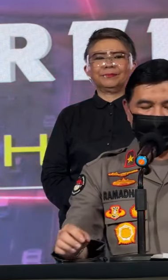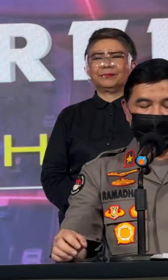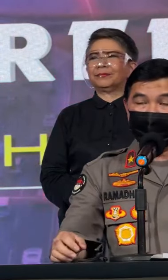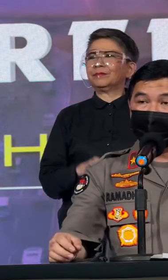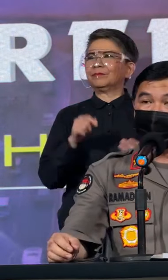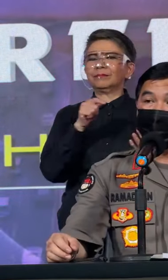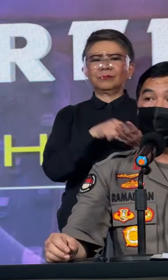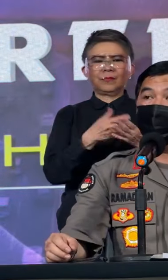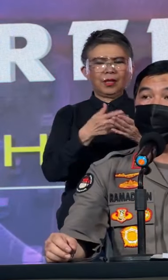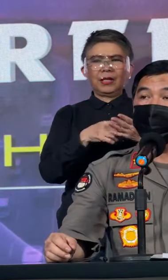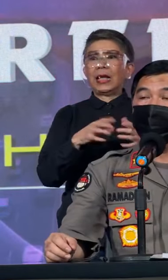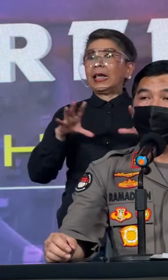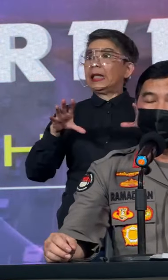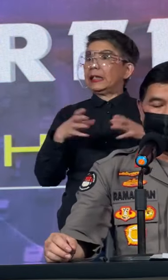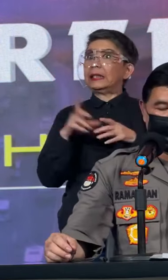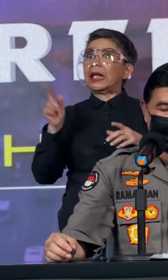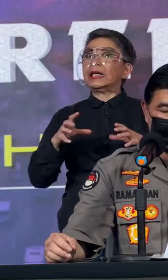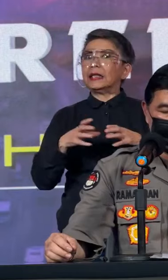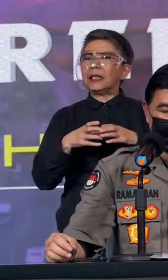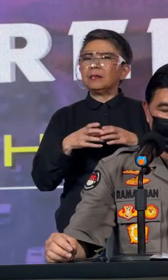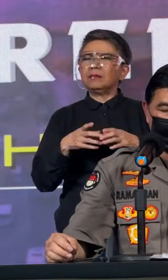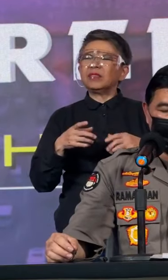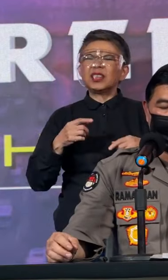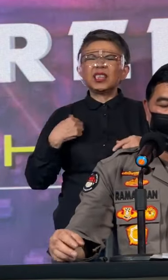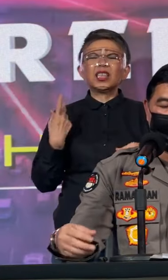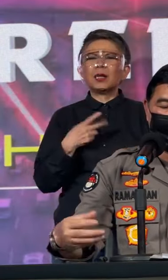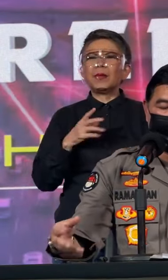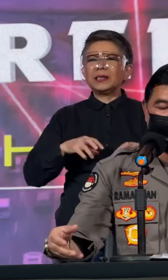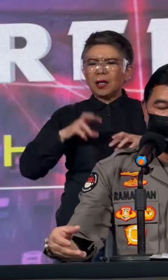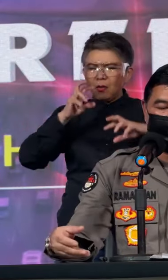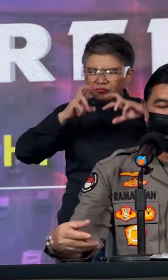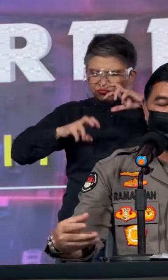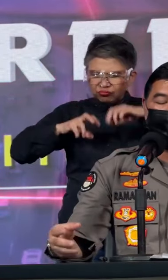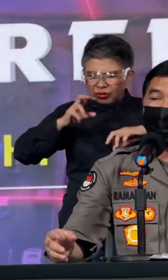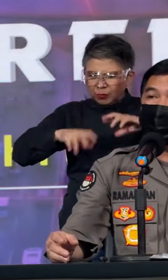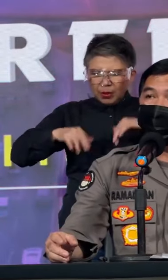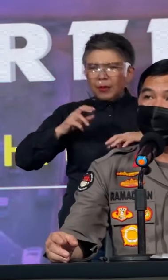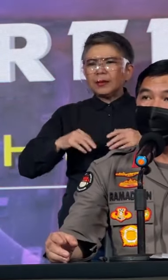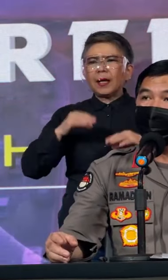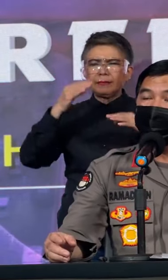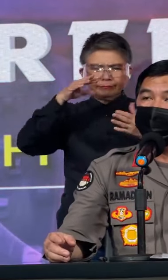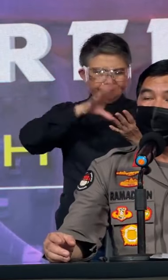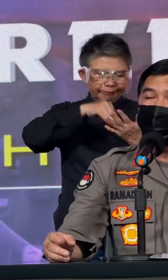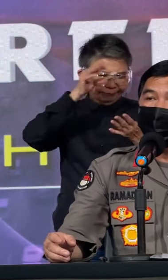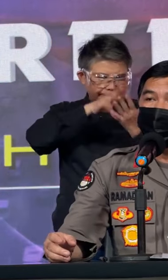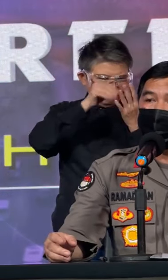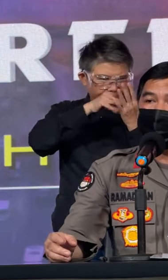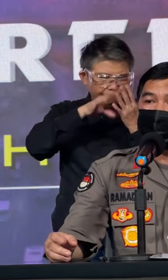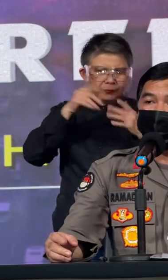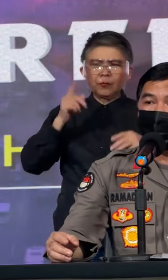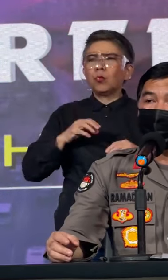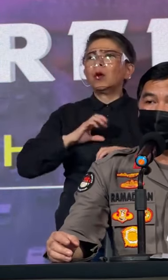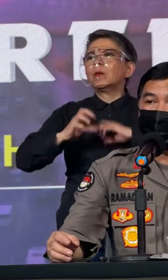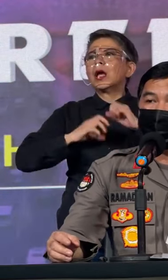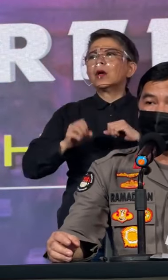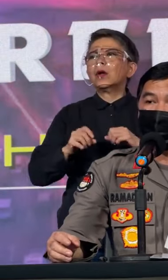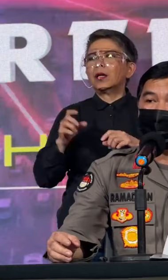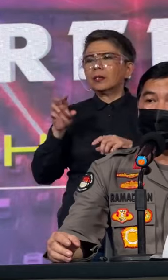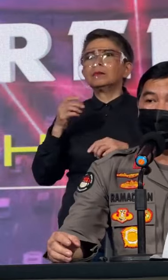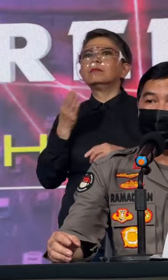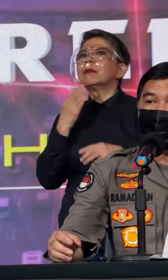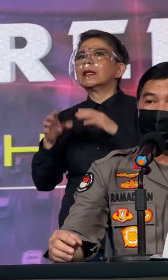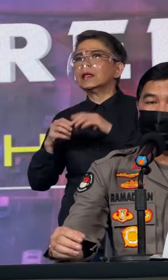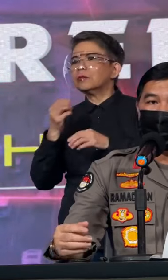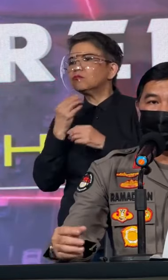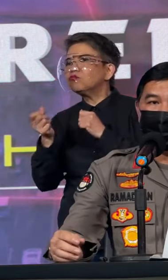Ini dari tim masih menggali, masih mempelajari, belum melakukan